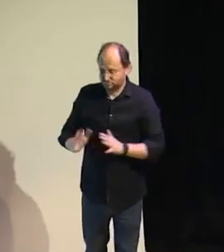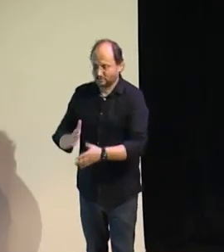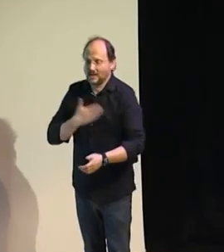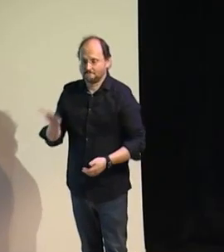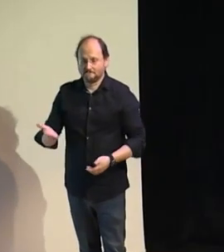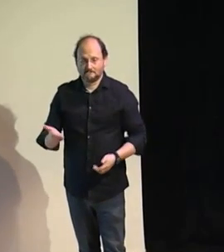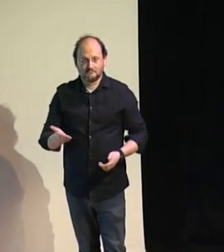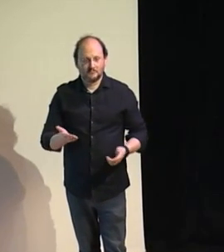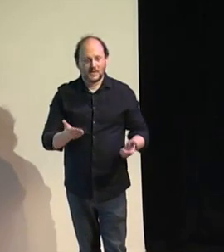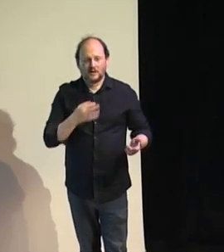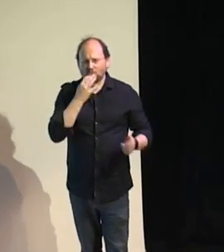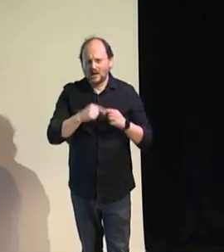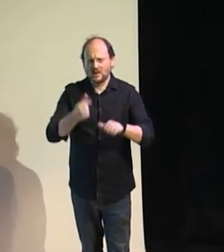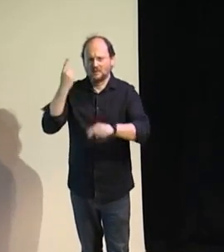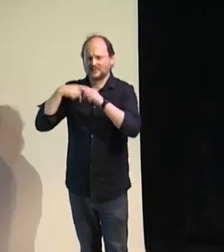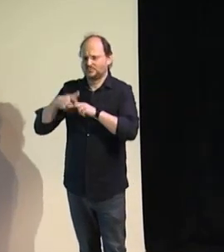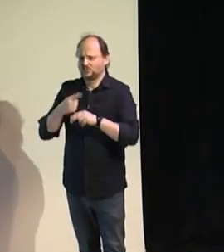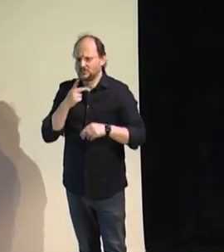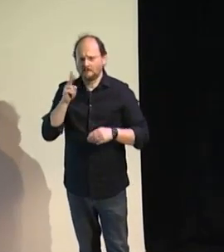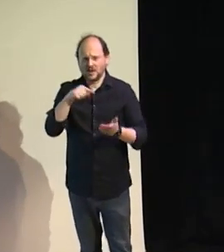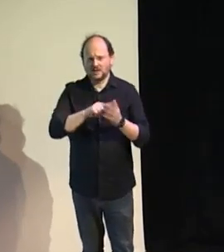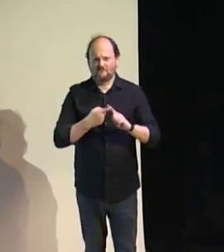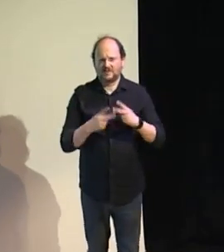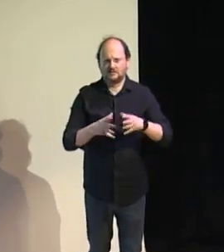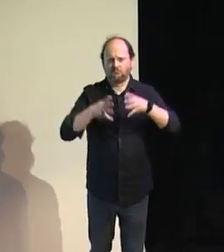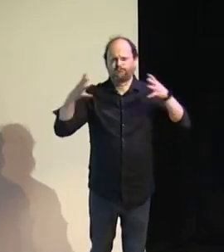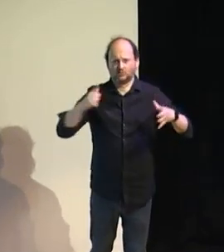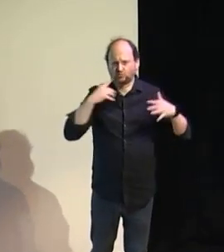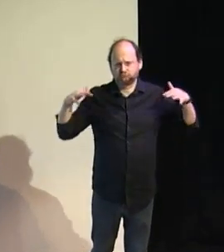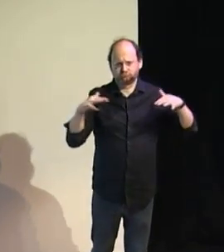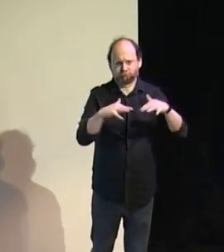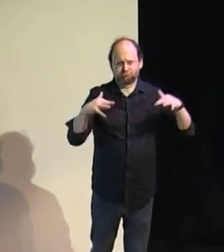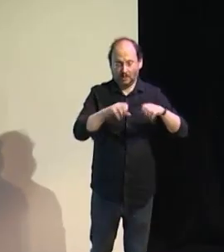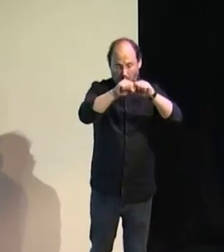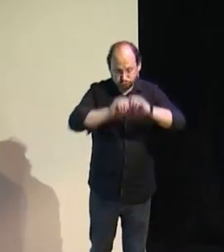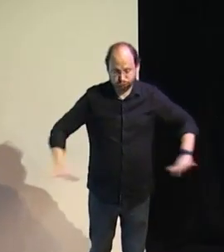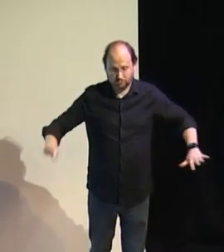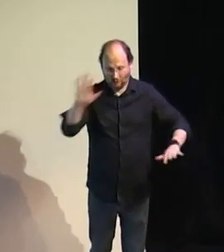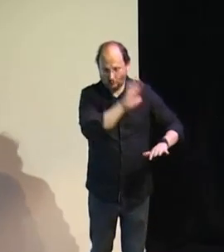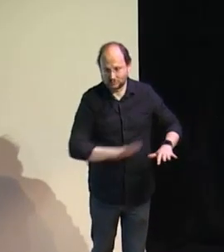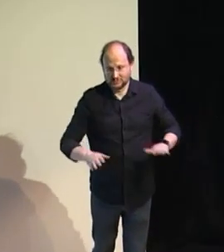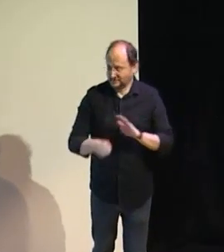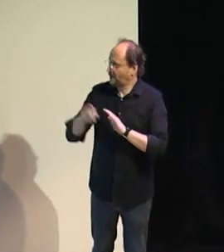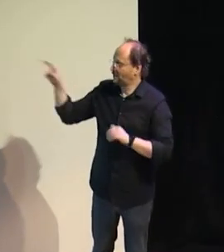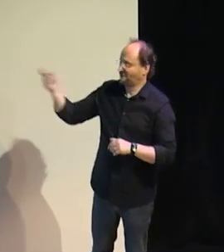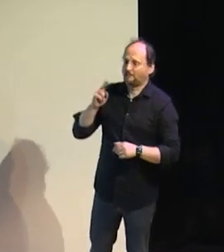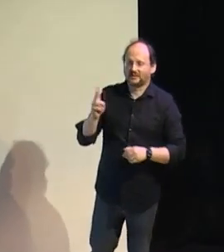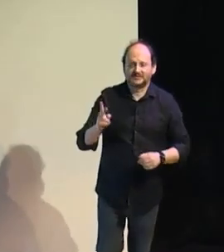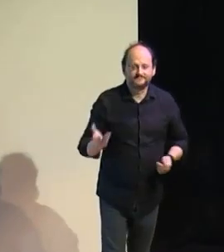cette offrande donne, dans la langue des signes française, la notion d'aimer avec cette ouverture vers